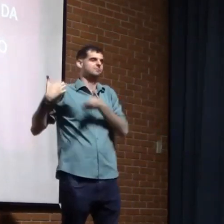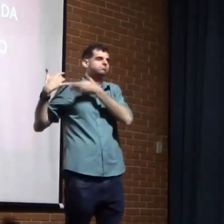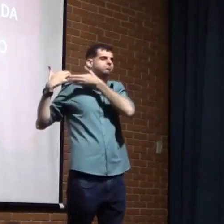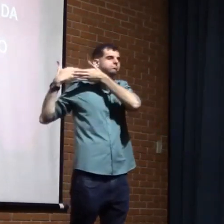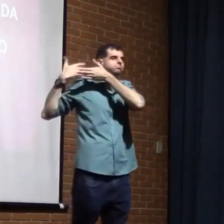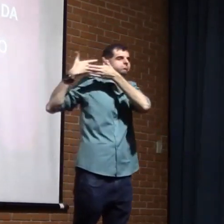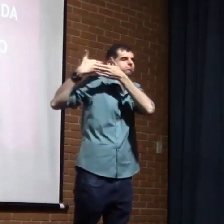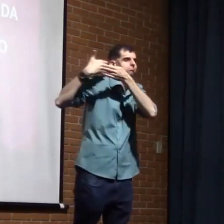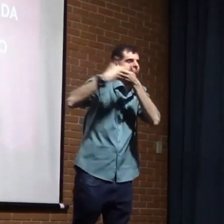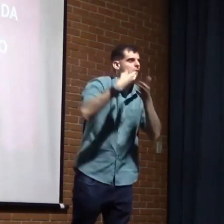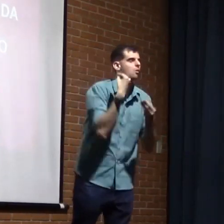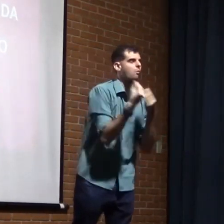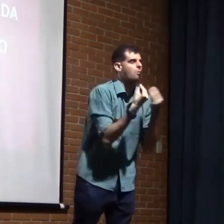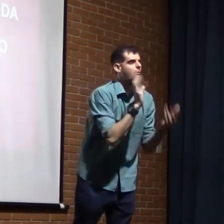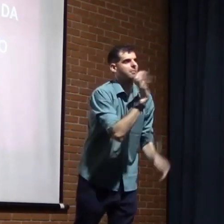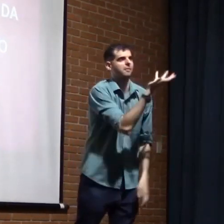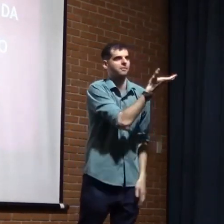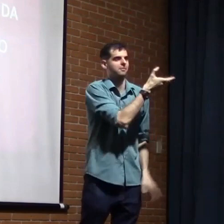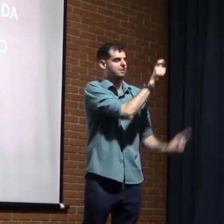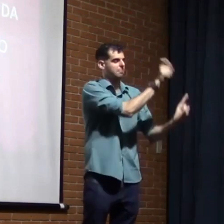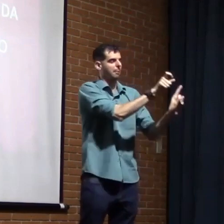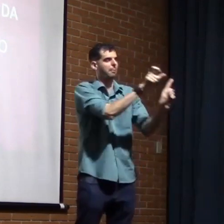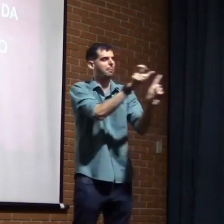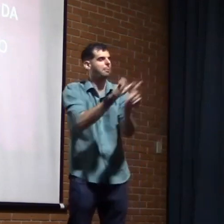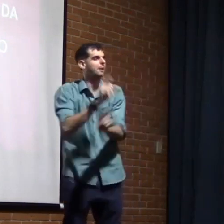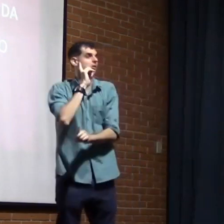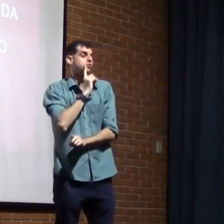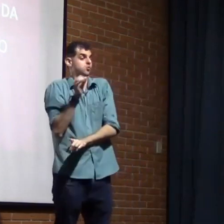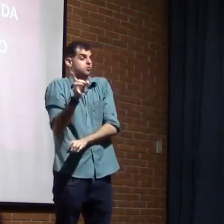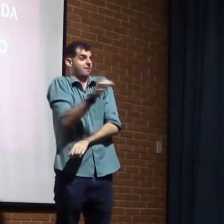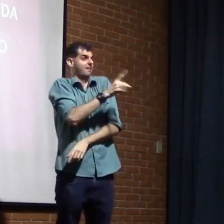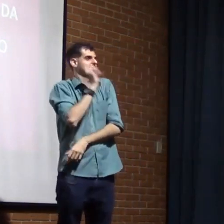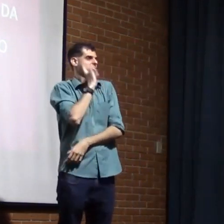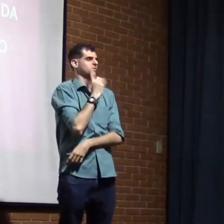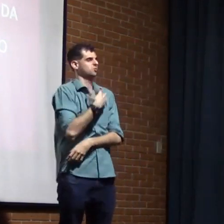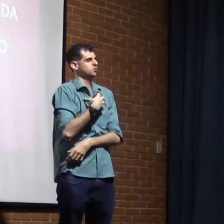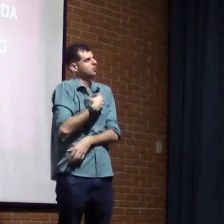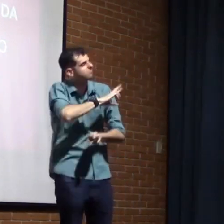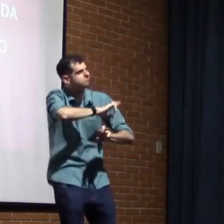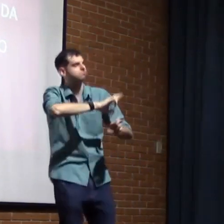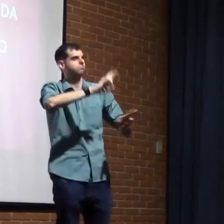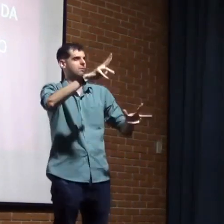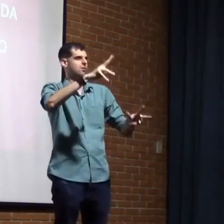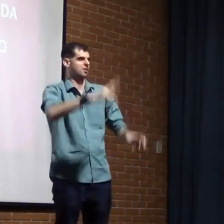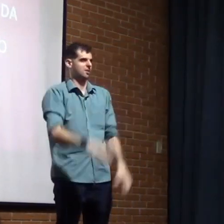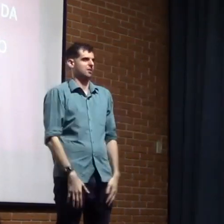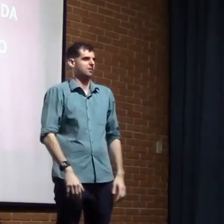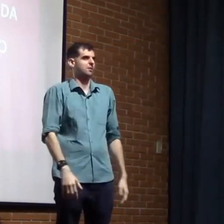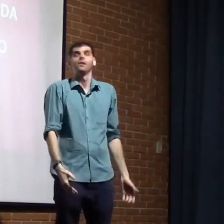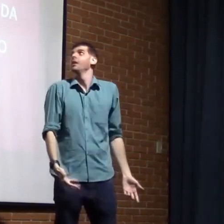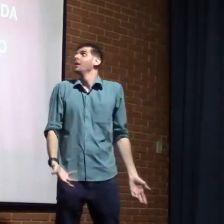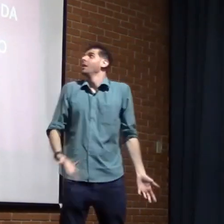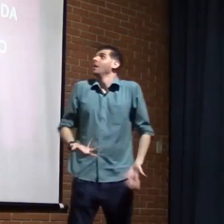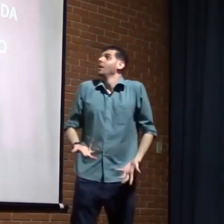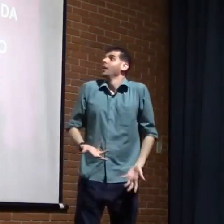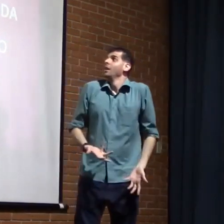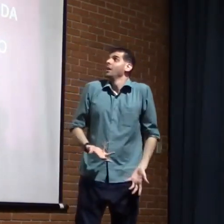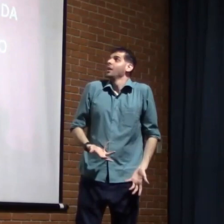vocês, né? Pensem na questão, como é que seria a vida de vocês, cada um presente aqui, né? Como é que foi a vida de um surdo, as dificuldades que